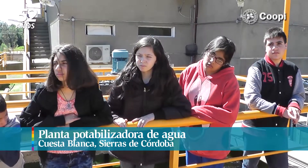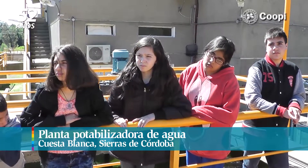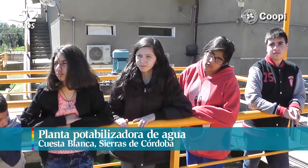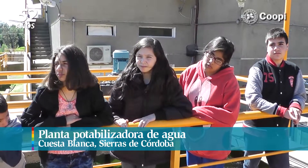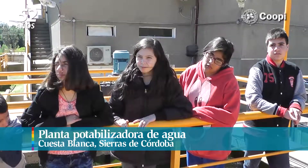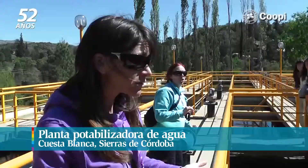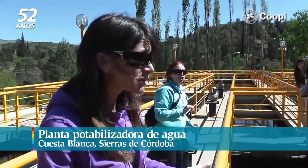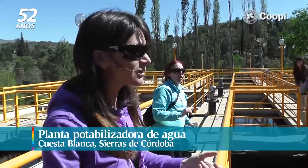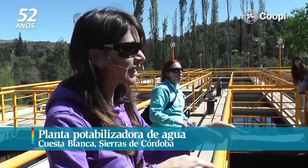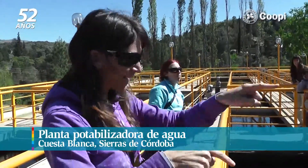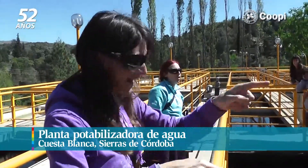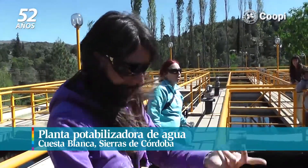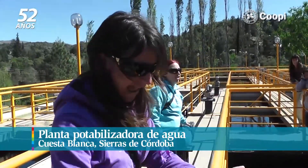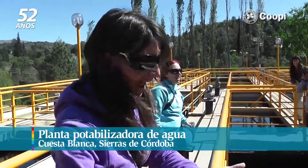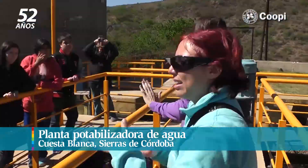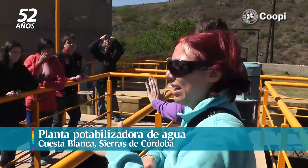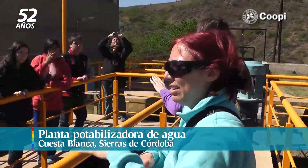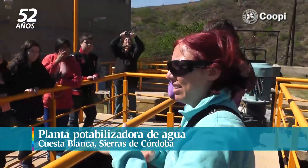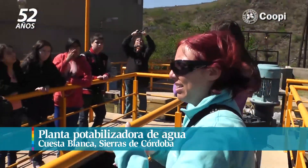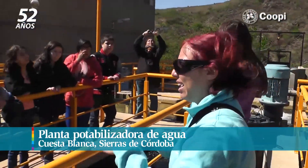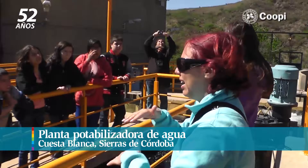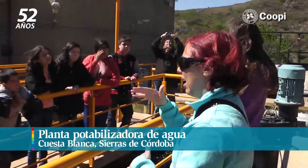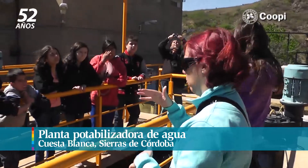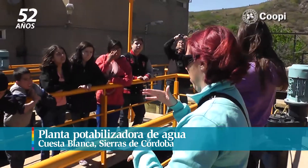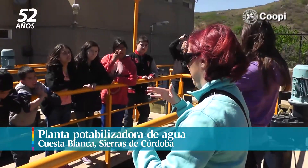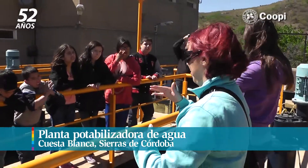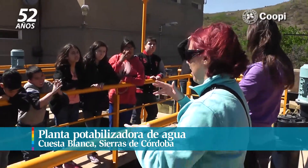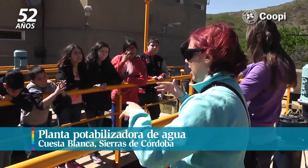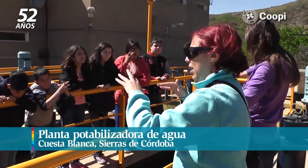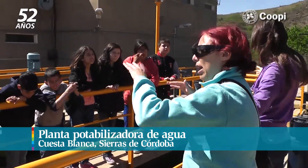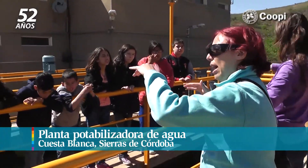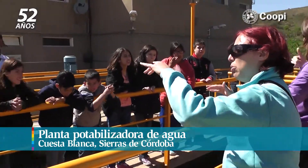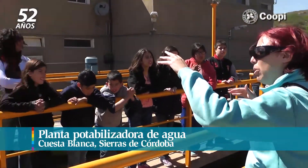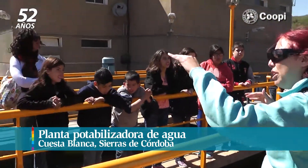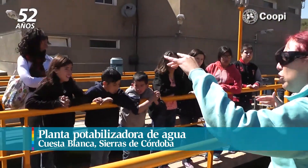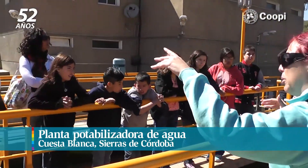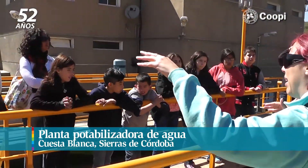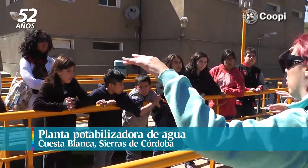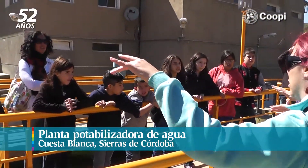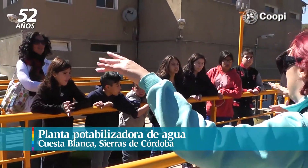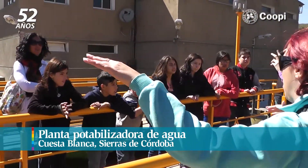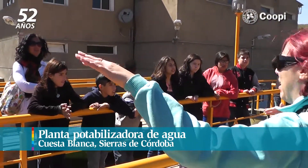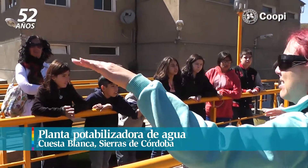Entonces así le vamos sacando la tierra al agua. Hay un poquito de barro que me va a pasar.